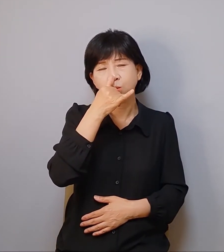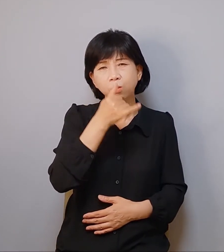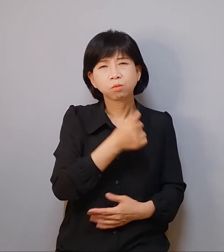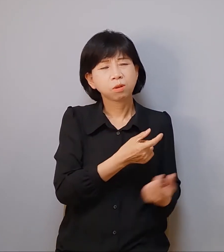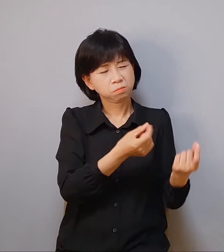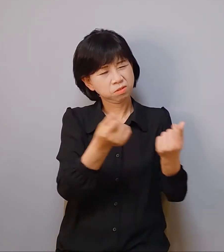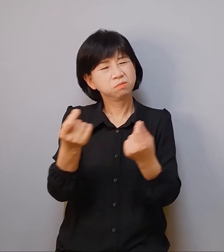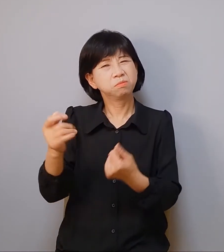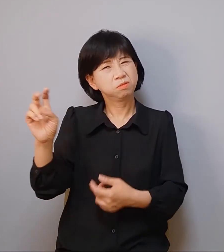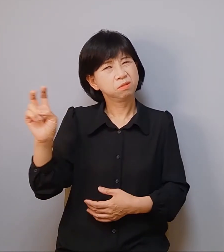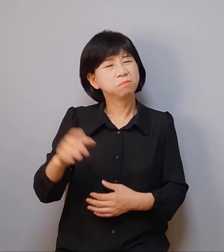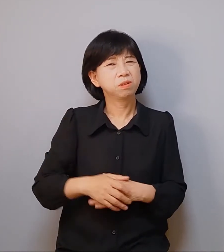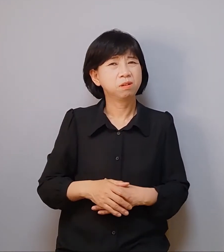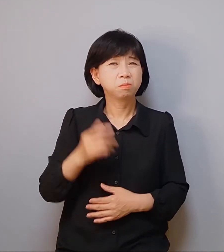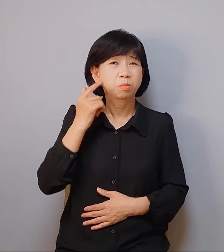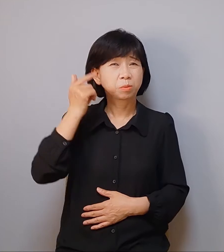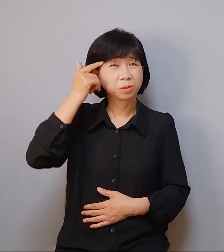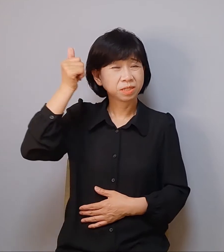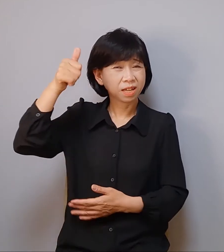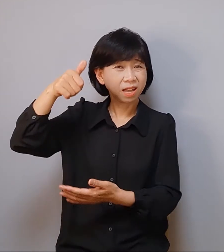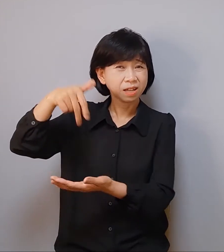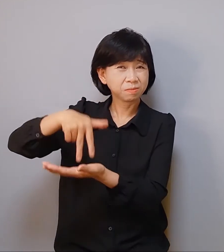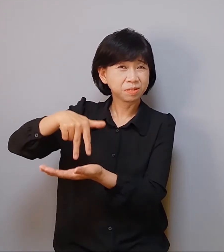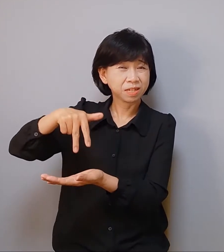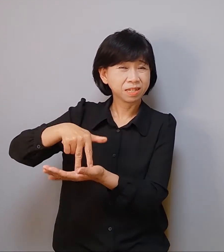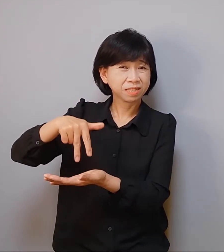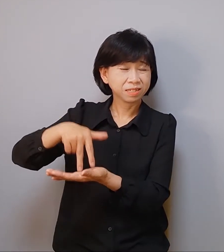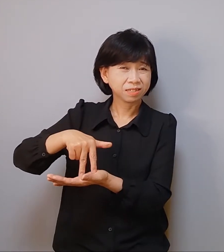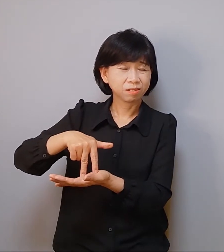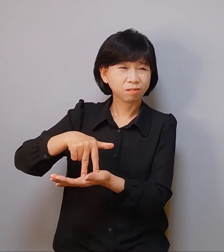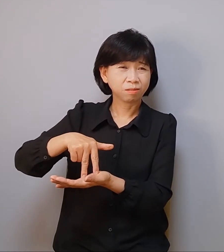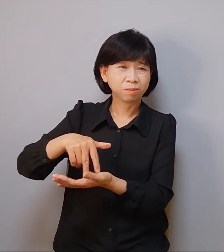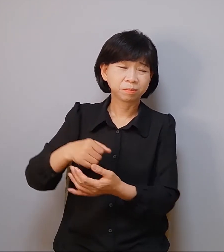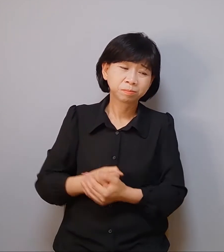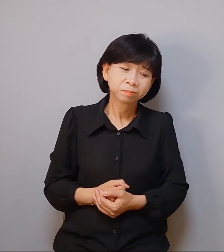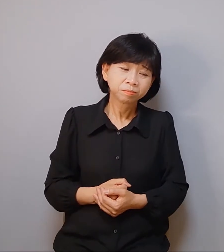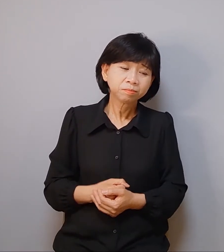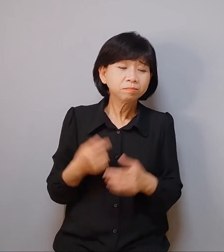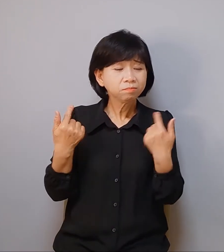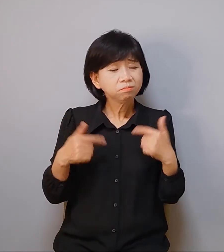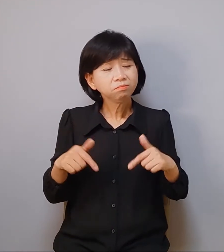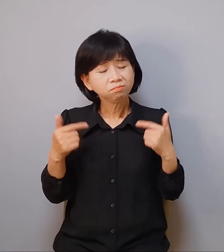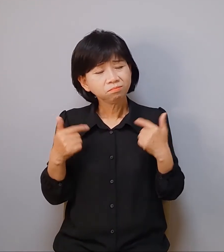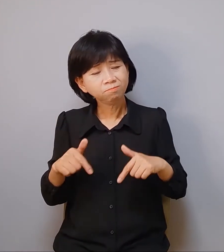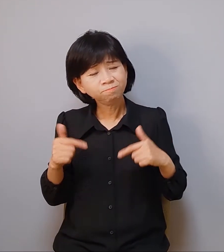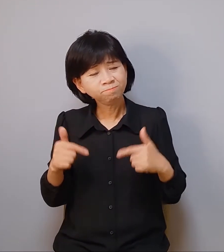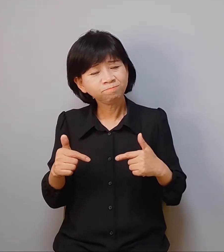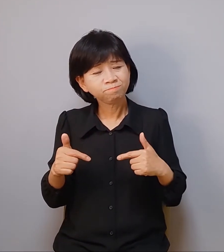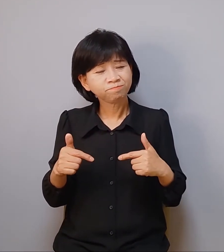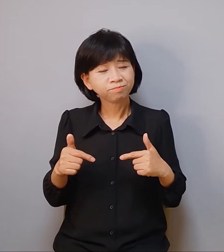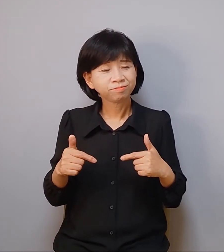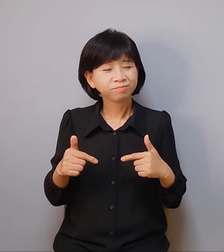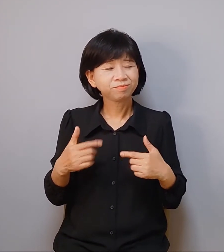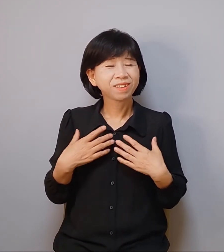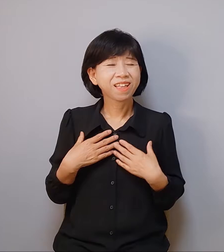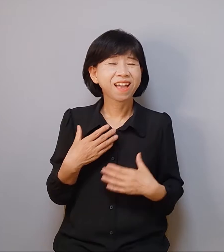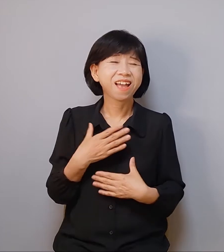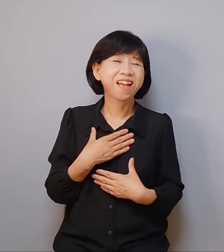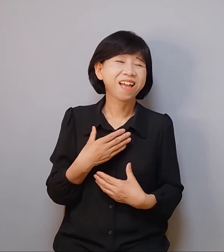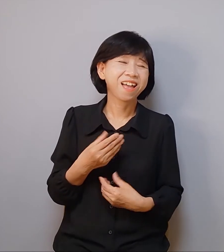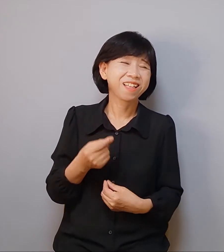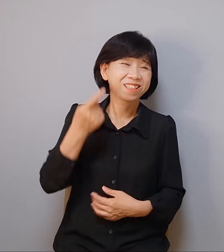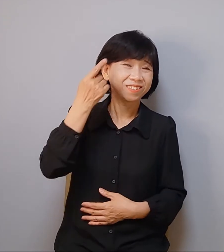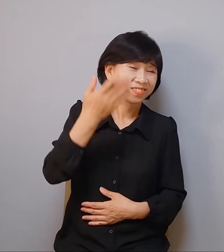목사는요, 이 처한 현실에 늘 마음이 편할까요? 죄송하지만